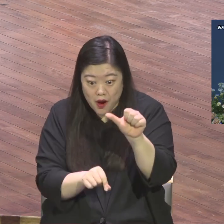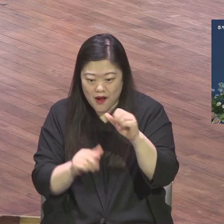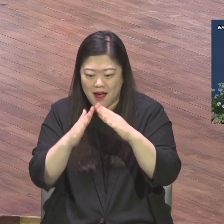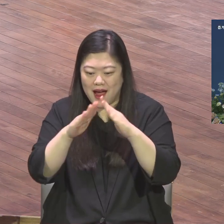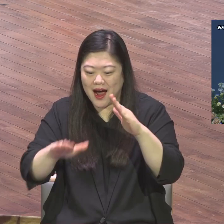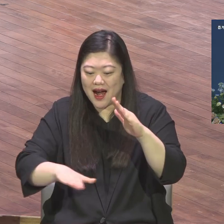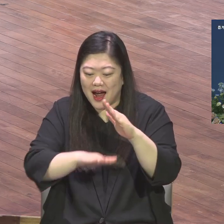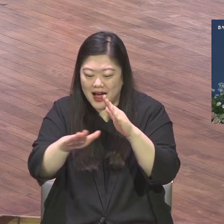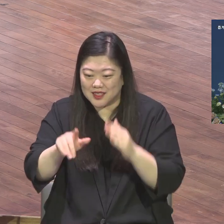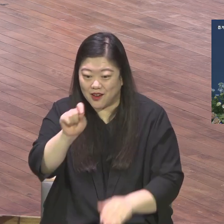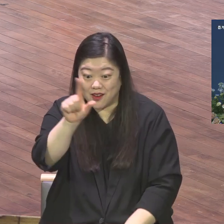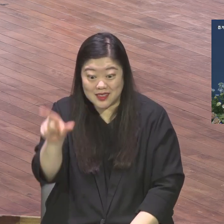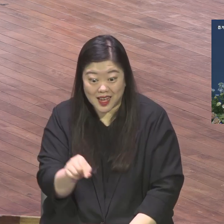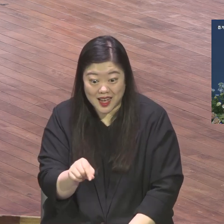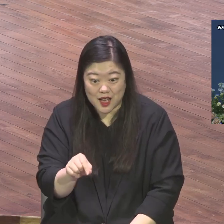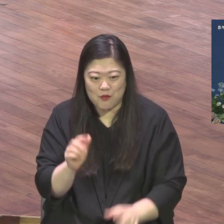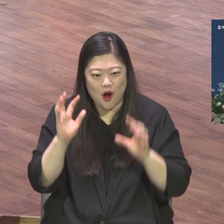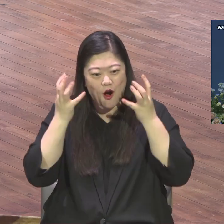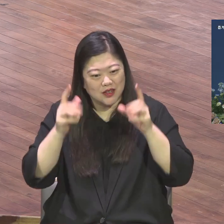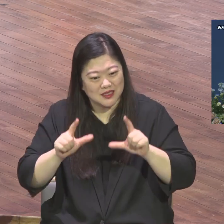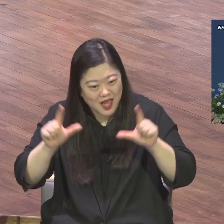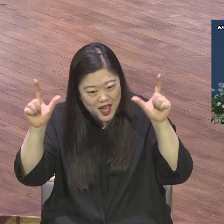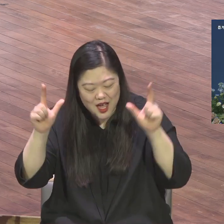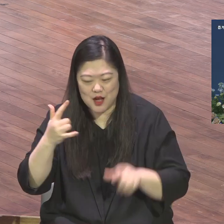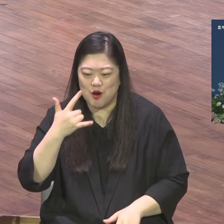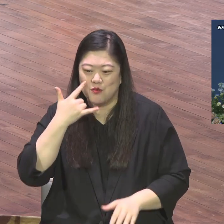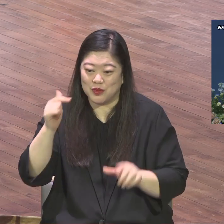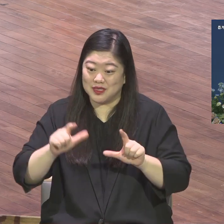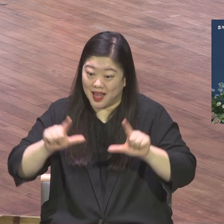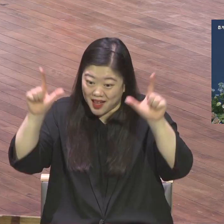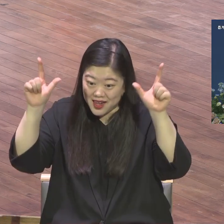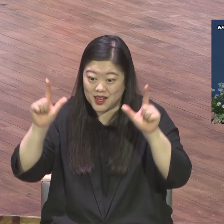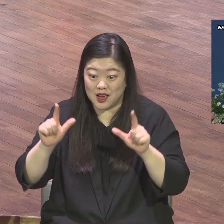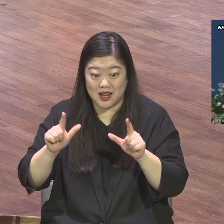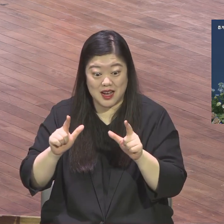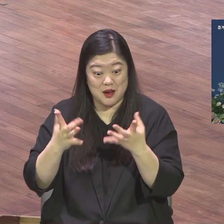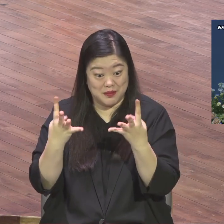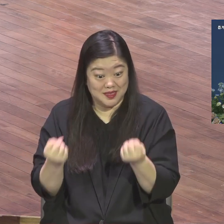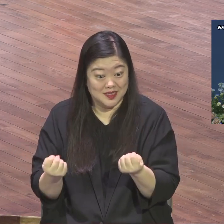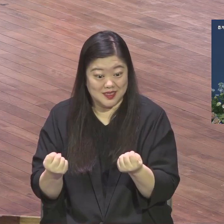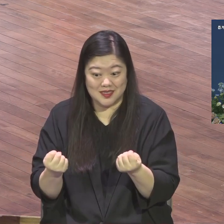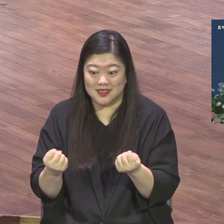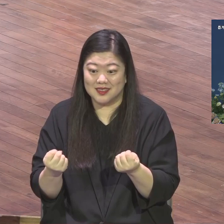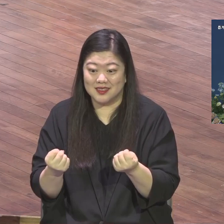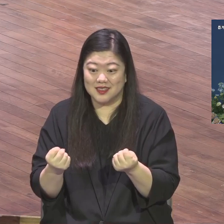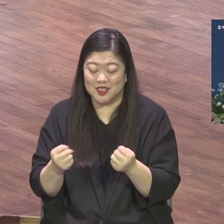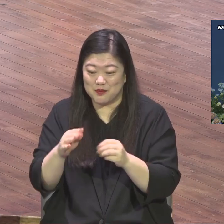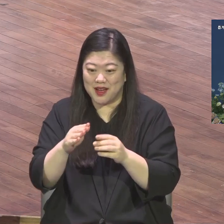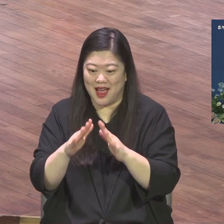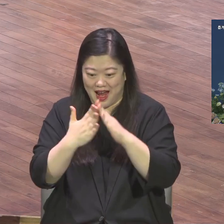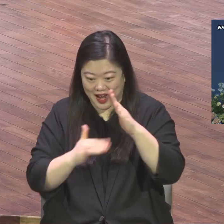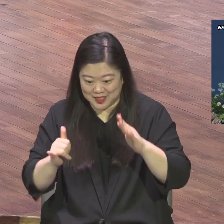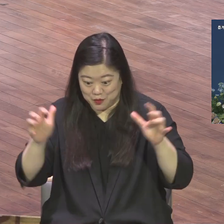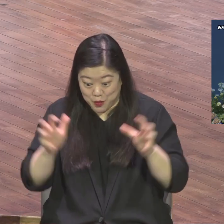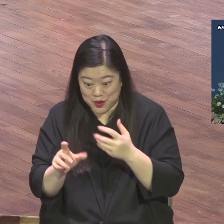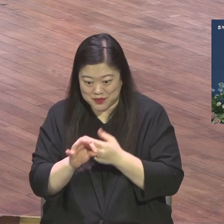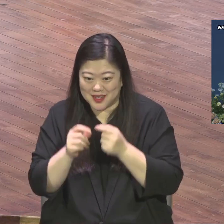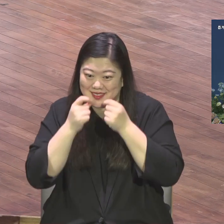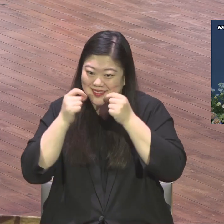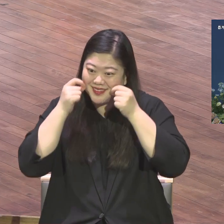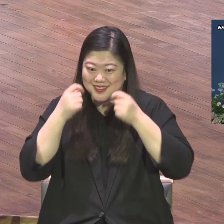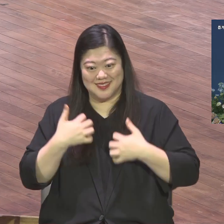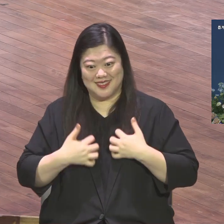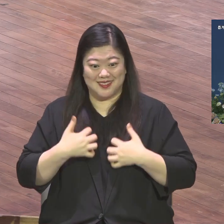화창한 봄날처럼 그렇게 여러분 가정도 활짝 그렇게 피어나는